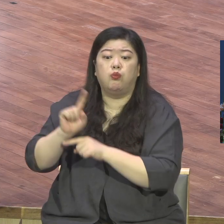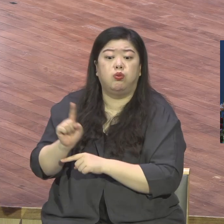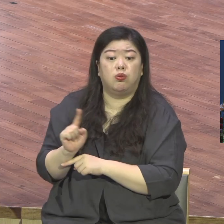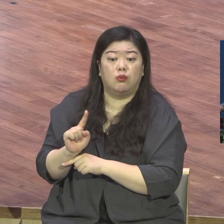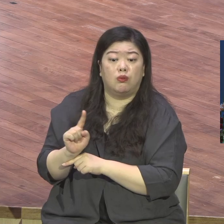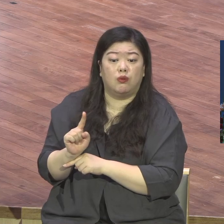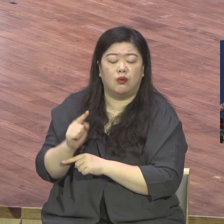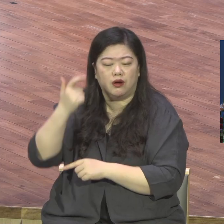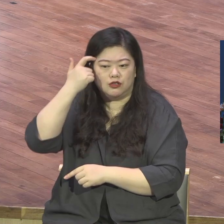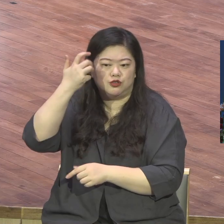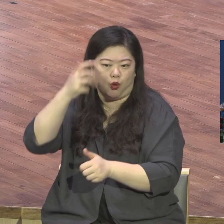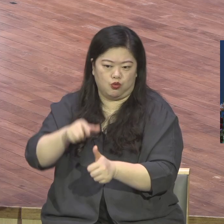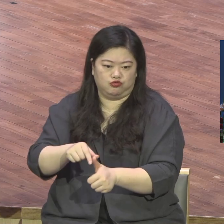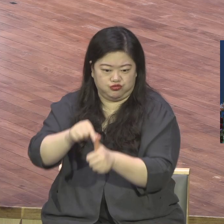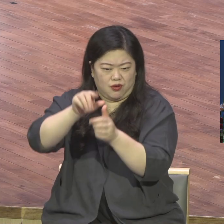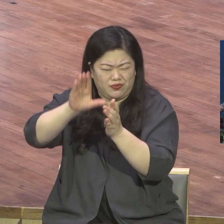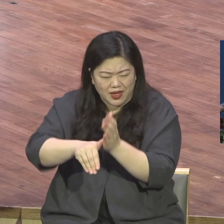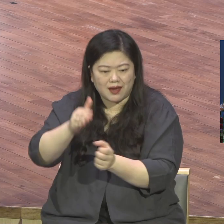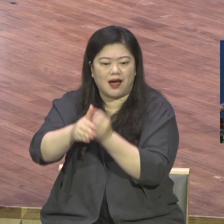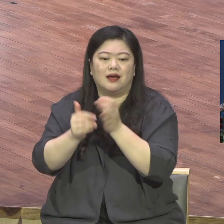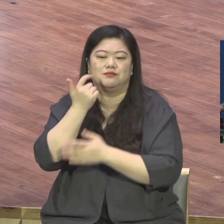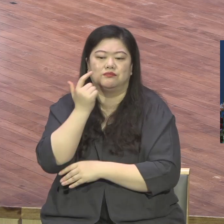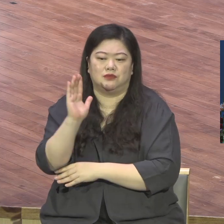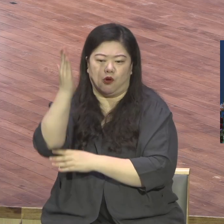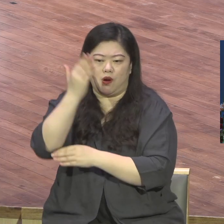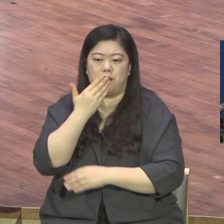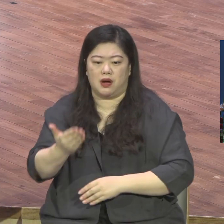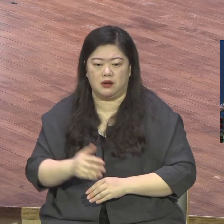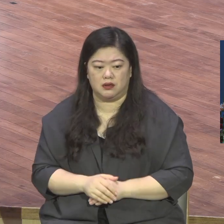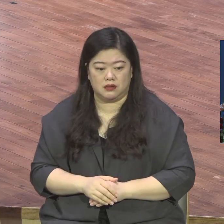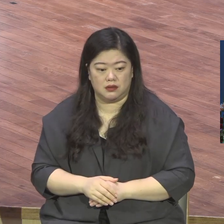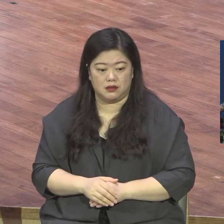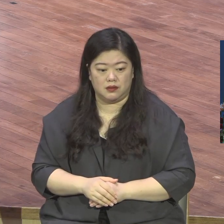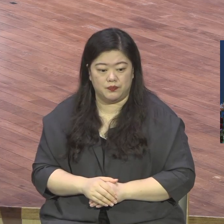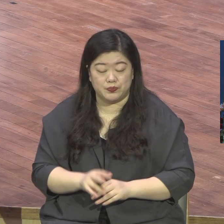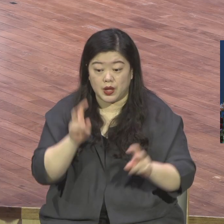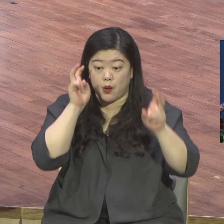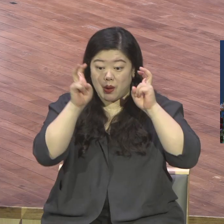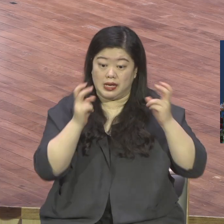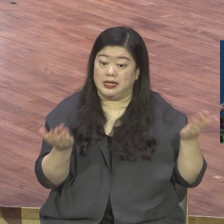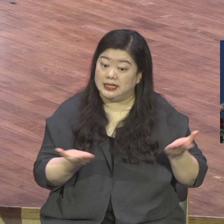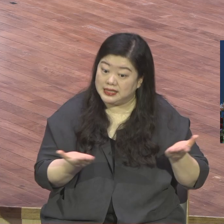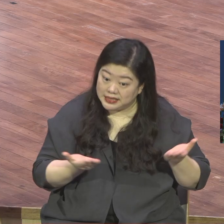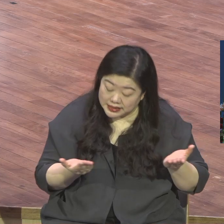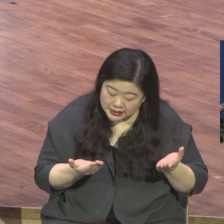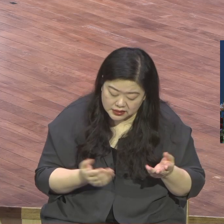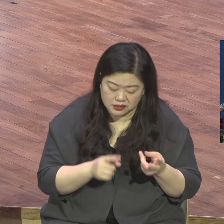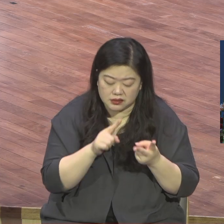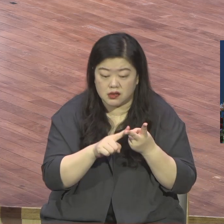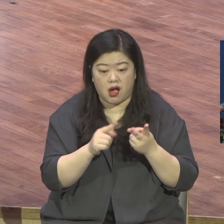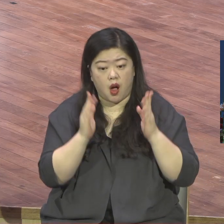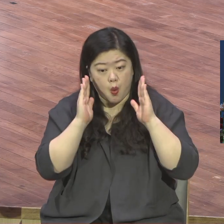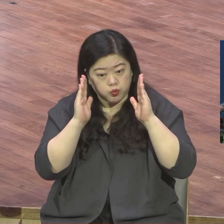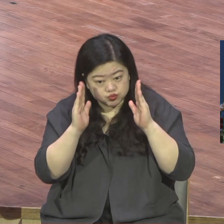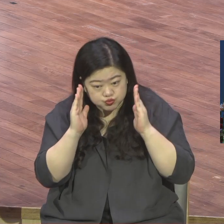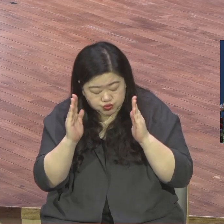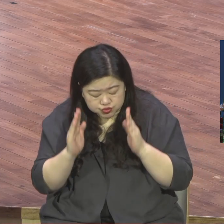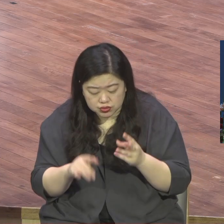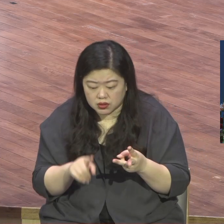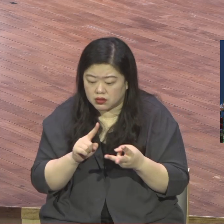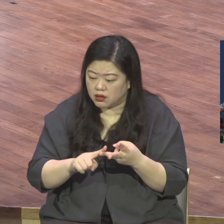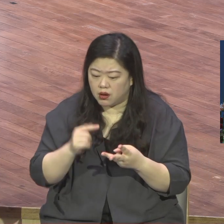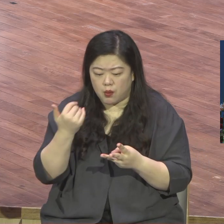살리는 거 하나밖에, 그 하나밖에 없어요. 직장을 다니든 사업을 하든 공부를 하든 뭘